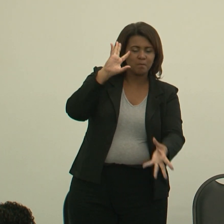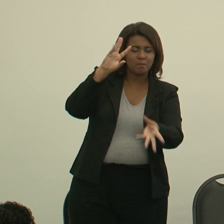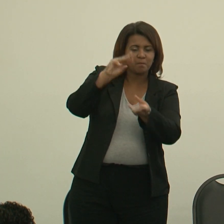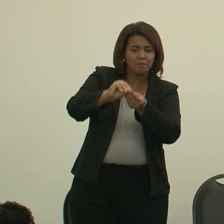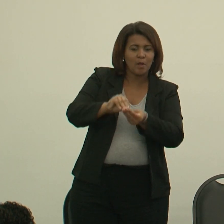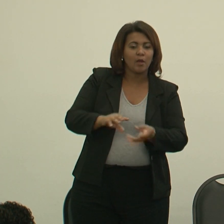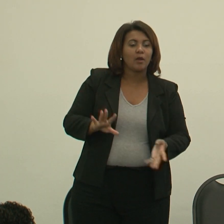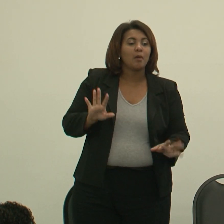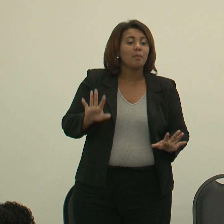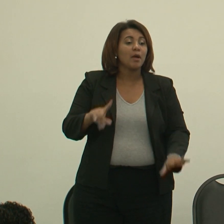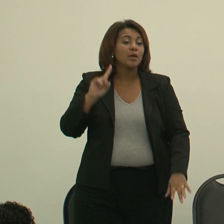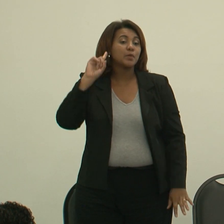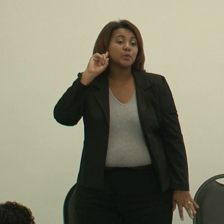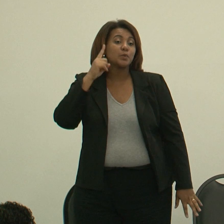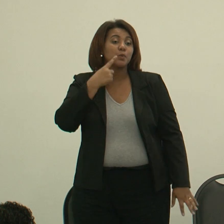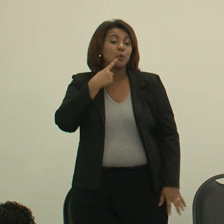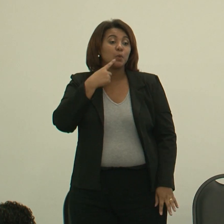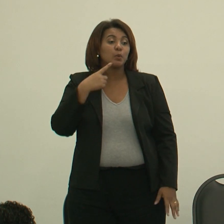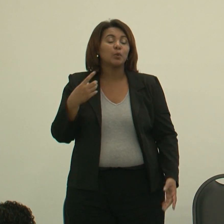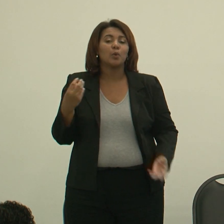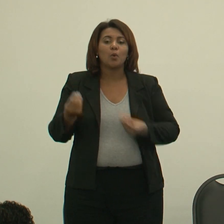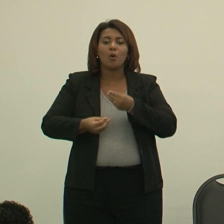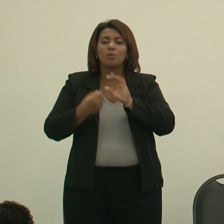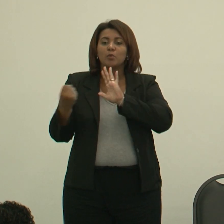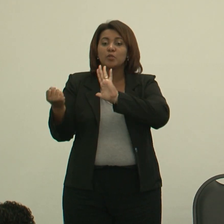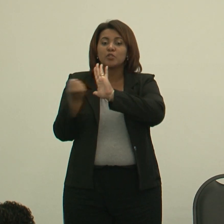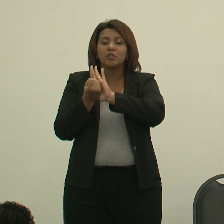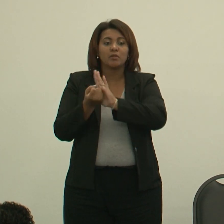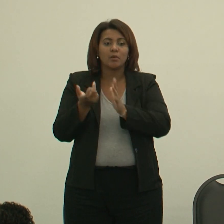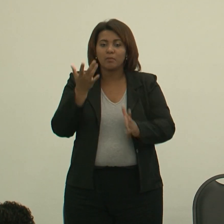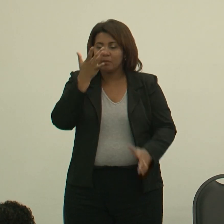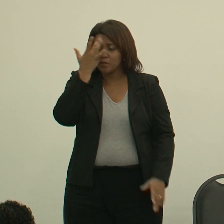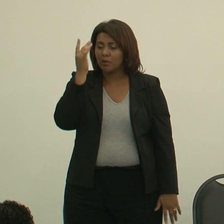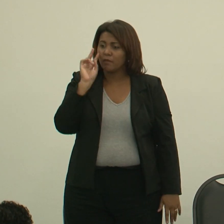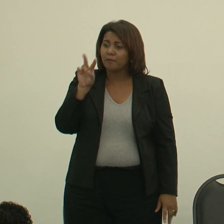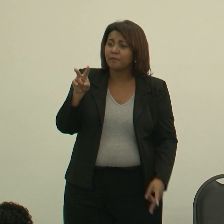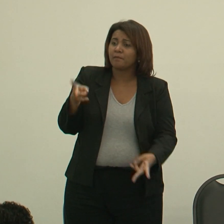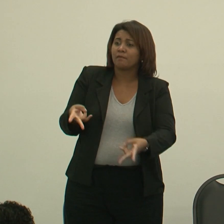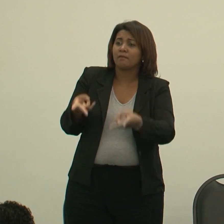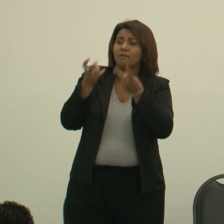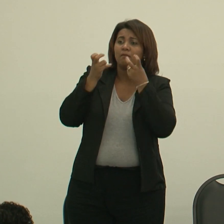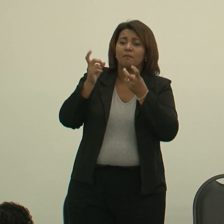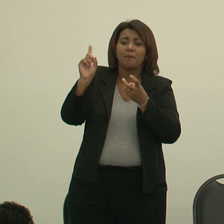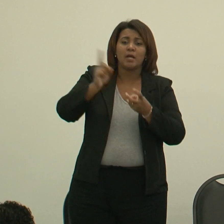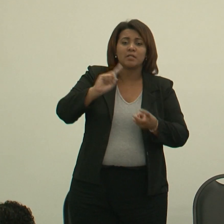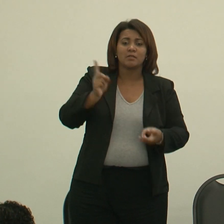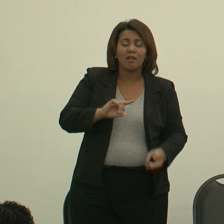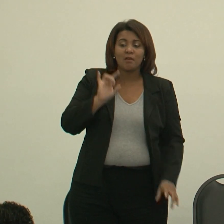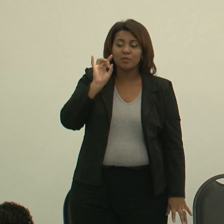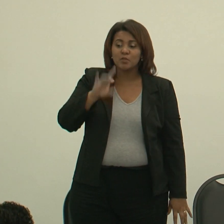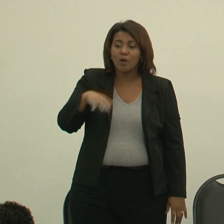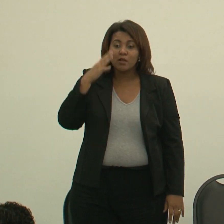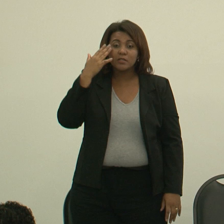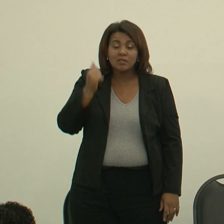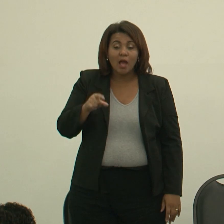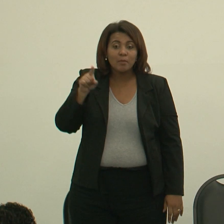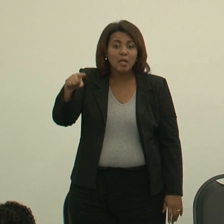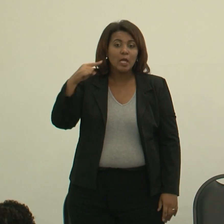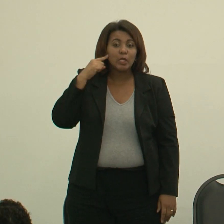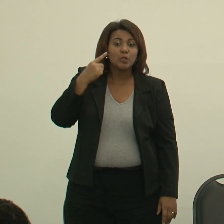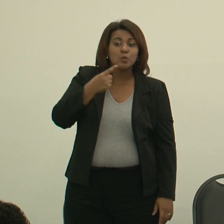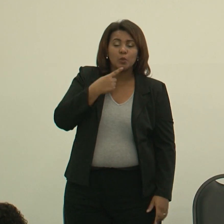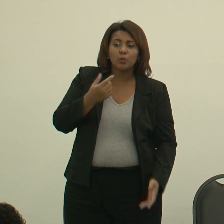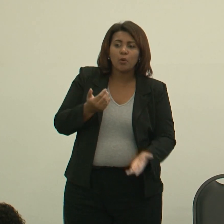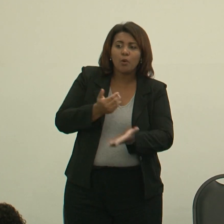A questão do surdo é que muitas das vezes o estigma dele está invisível. E a gente só sabe que ele é surdo quando começa a se comunicar